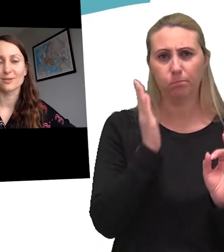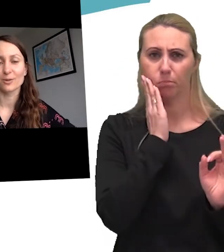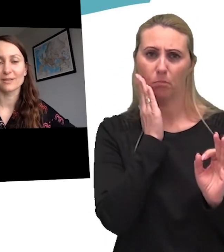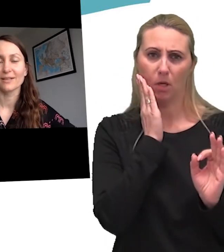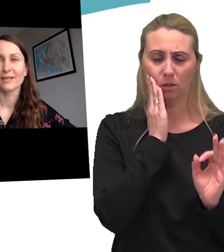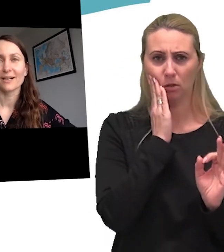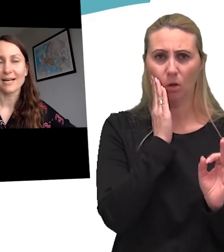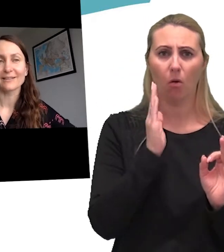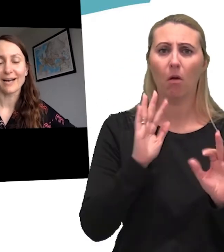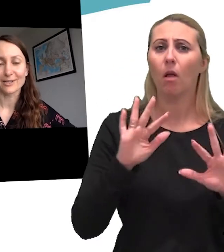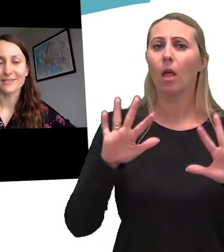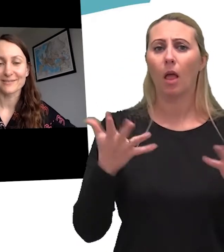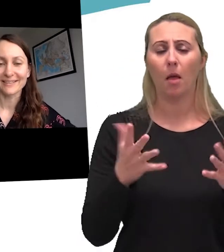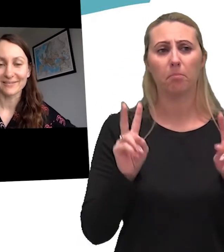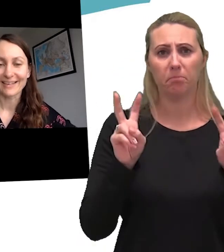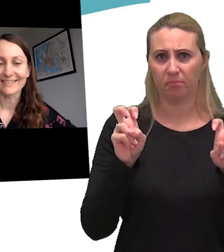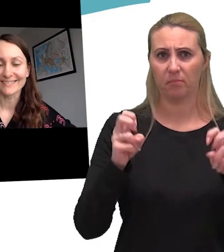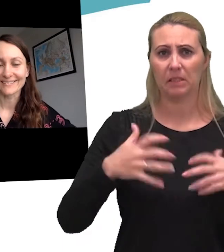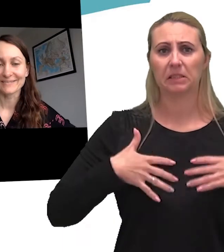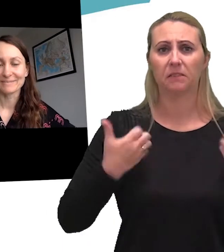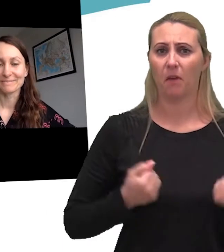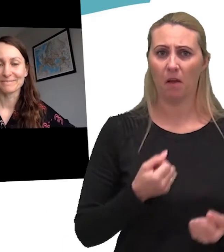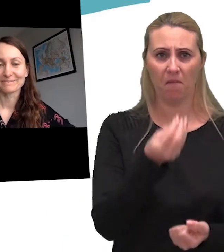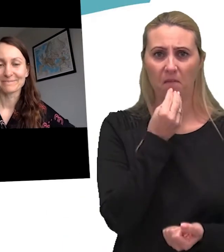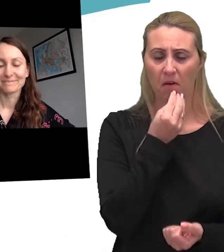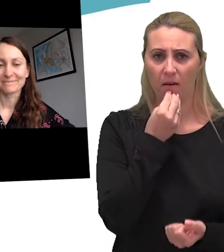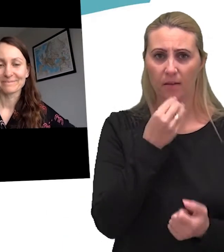maždaug įsivaizduoti, ką tai reiškia sveikai valgyti.